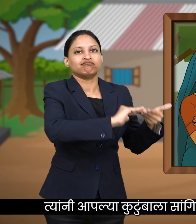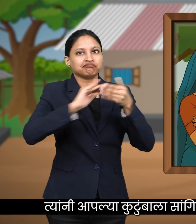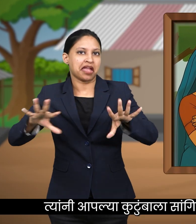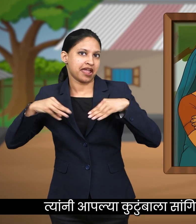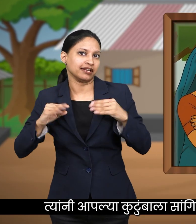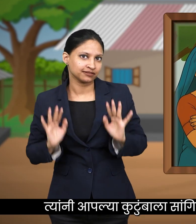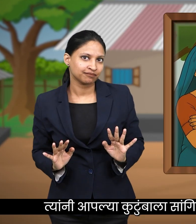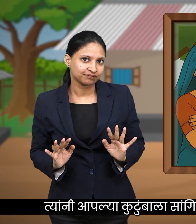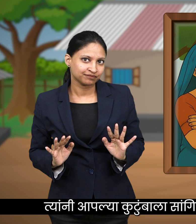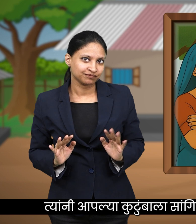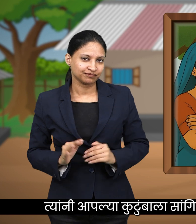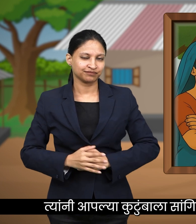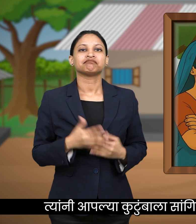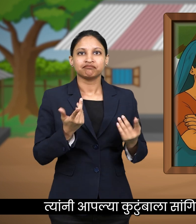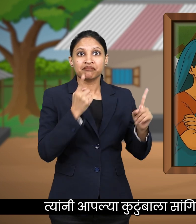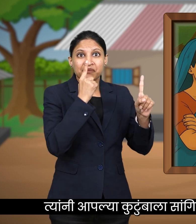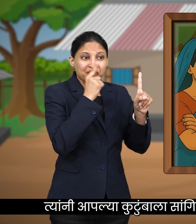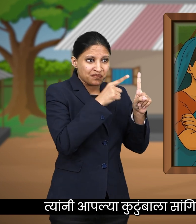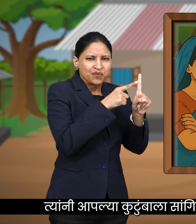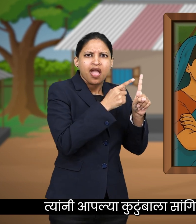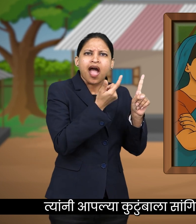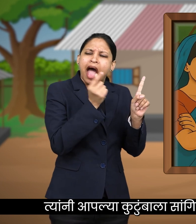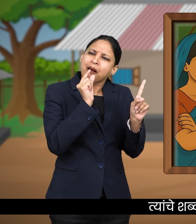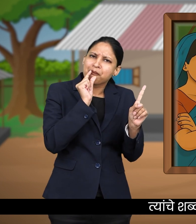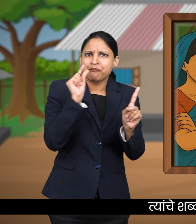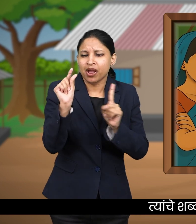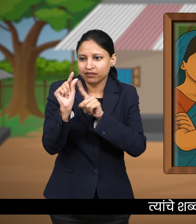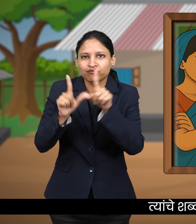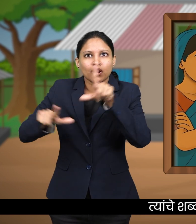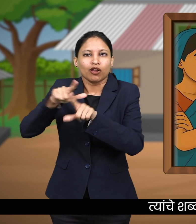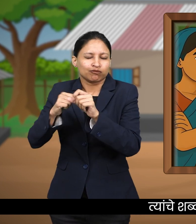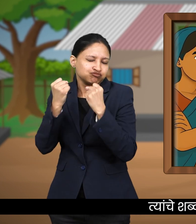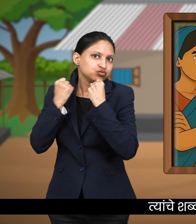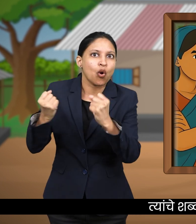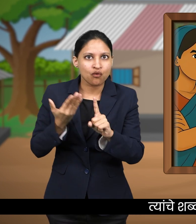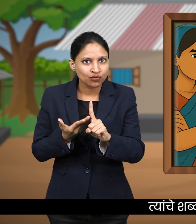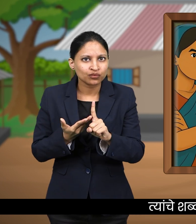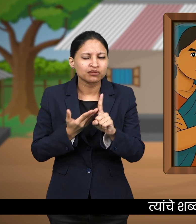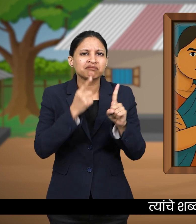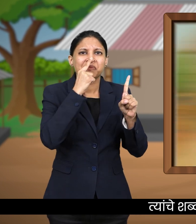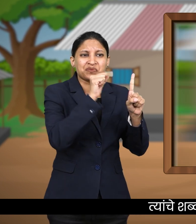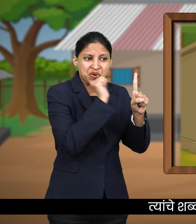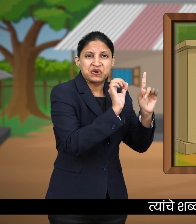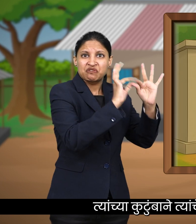जोपर्यंत शौचालय बांधले जात नाही. त्यांचे शब्द साधे पण ठाम होते.